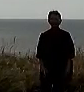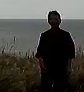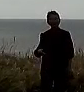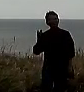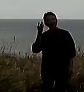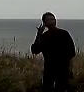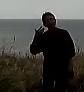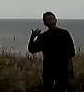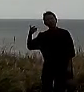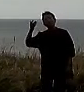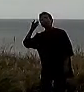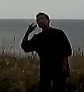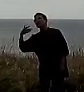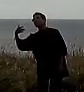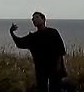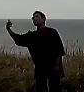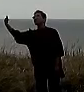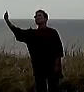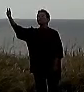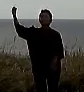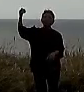希望という名の